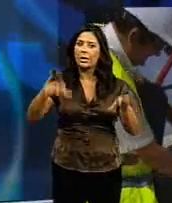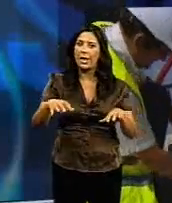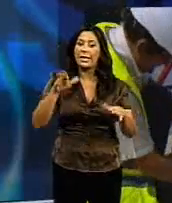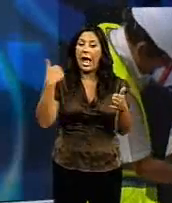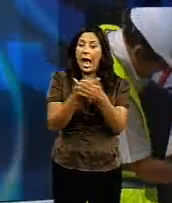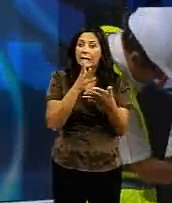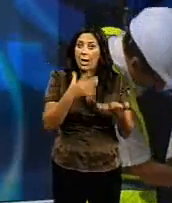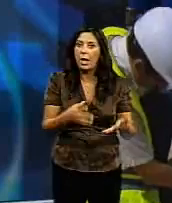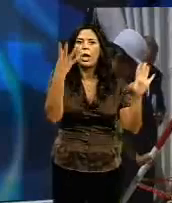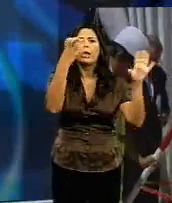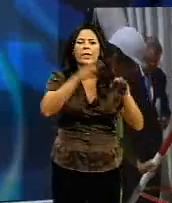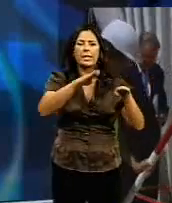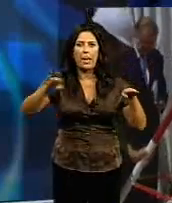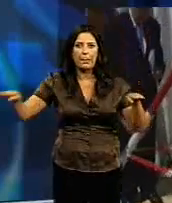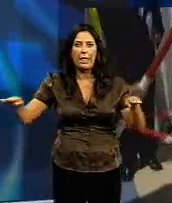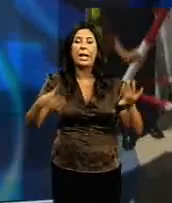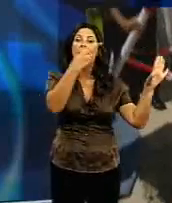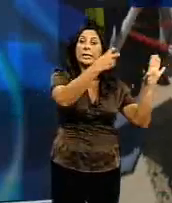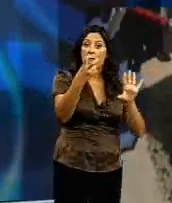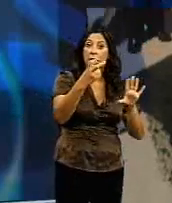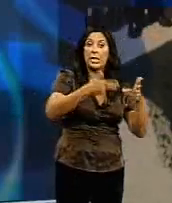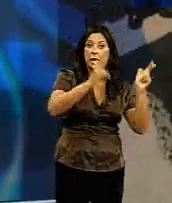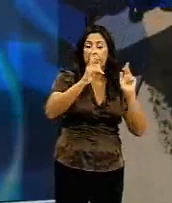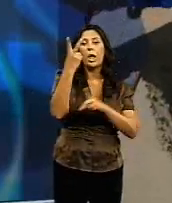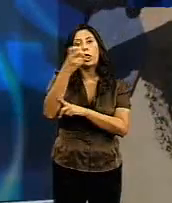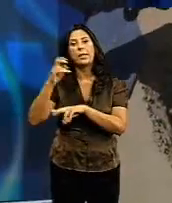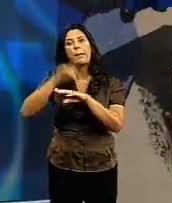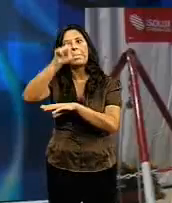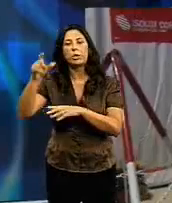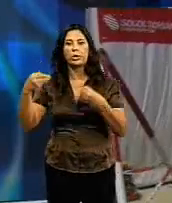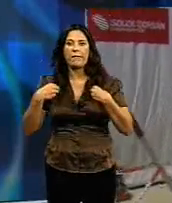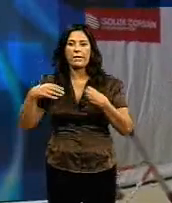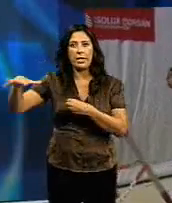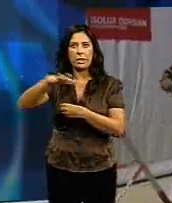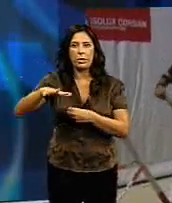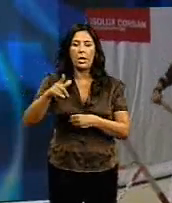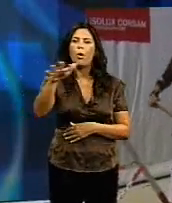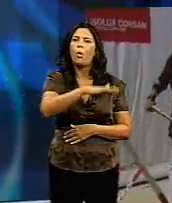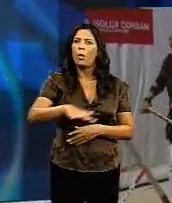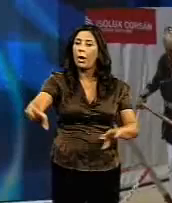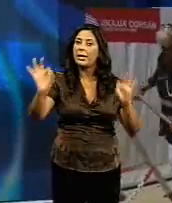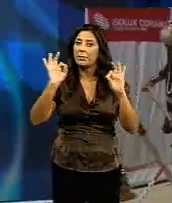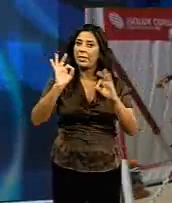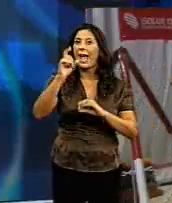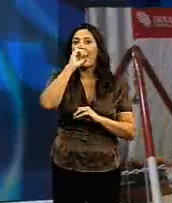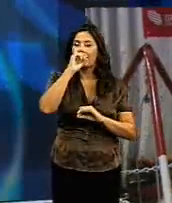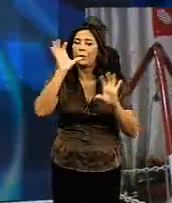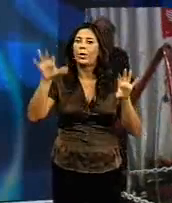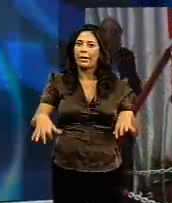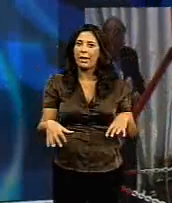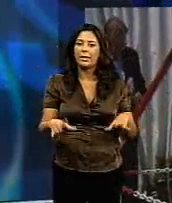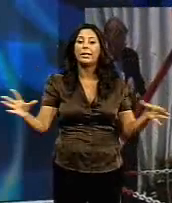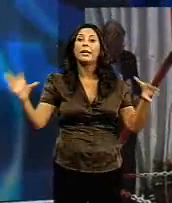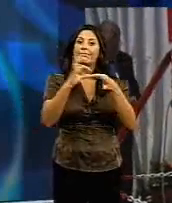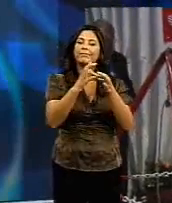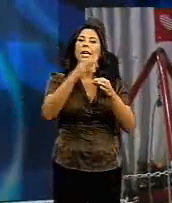900 plazas de aparcamiento, 700 en rotación y 200 para residentes en una zona clave del casco histórico y formando parte del